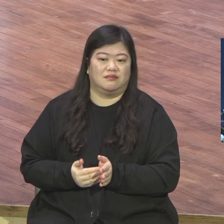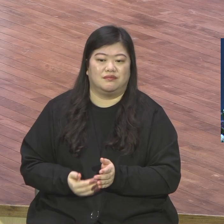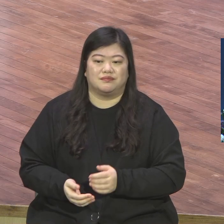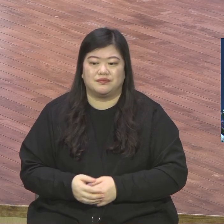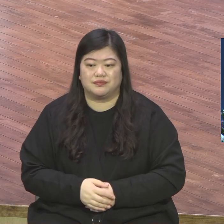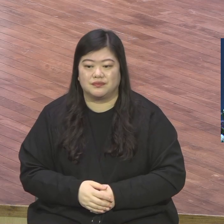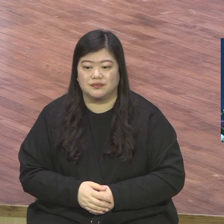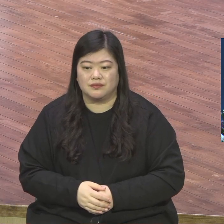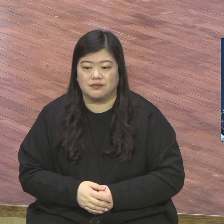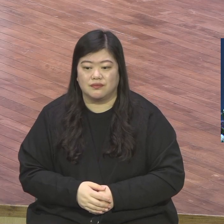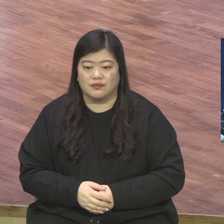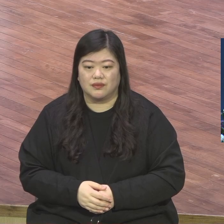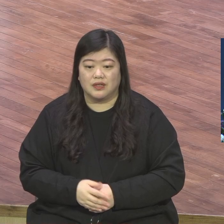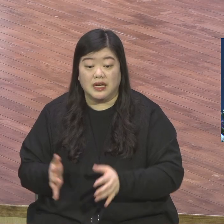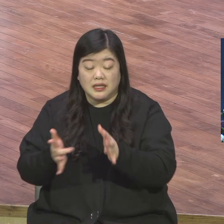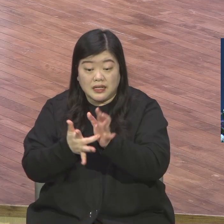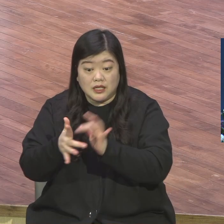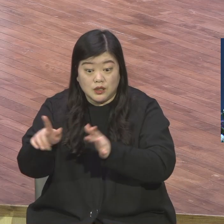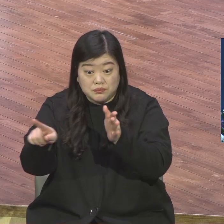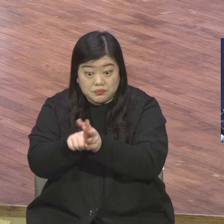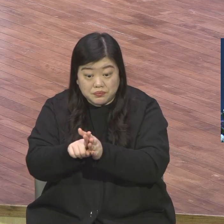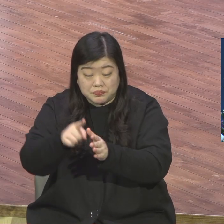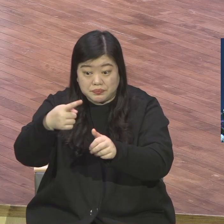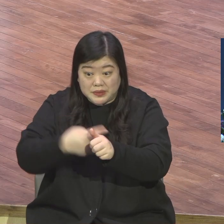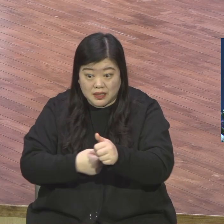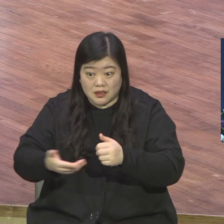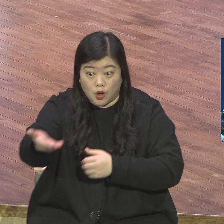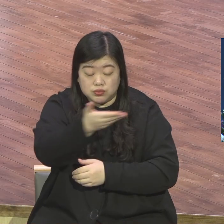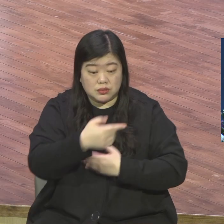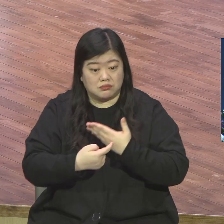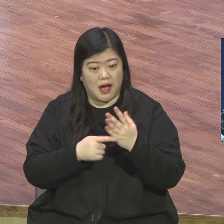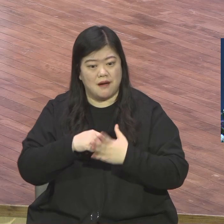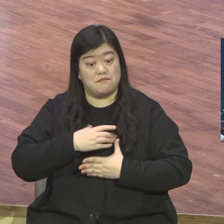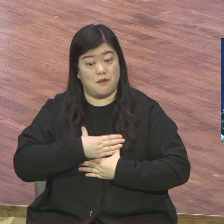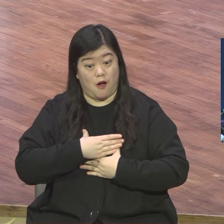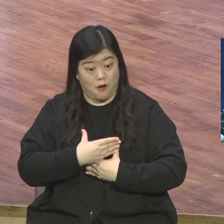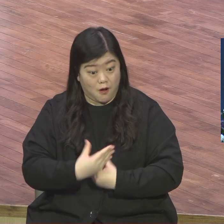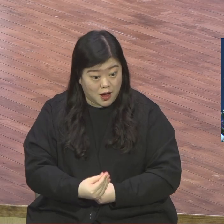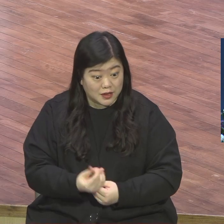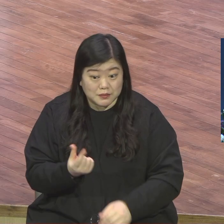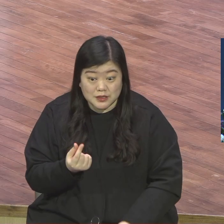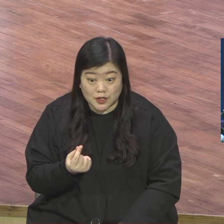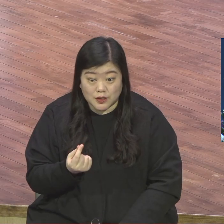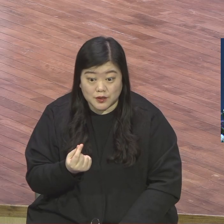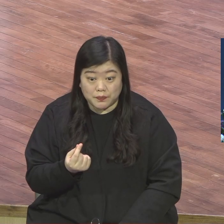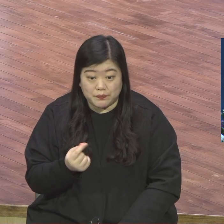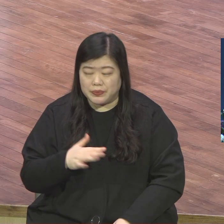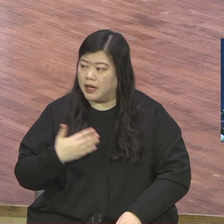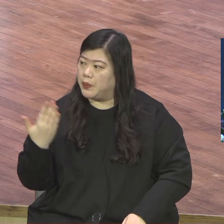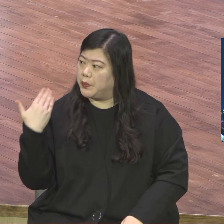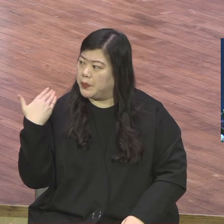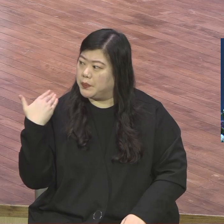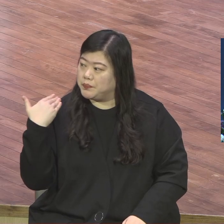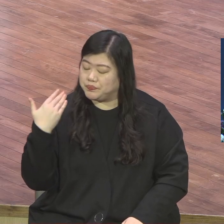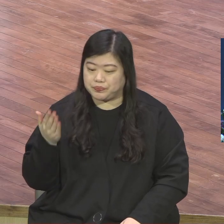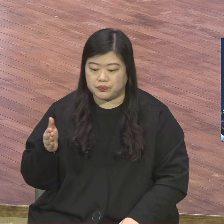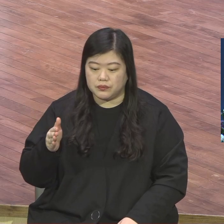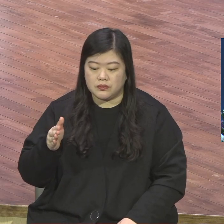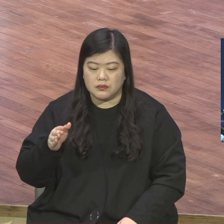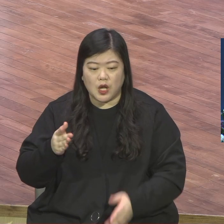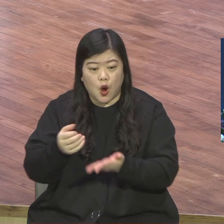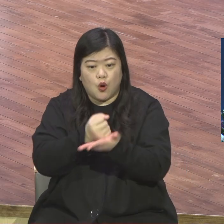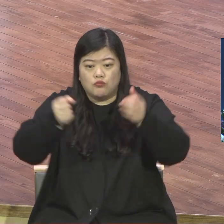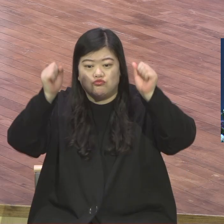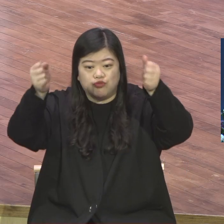주어지는 축복이 평안해요. 이번 주도 우리 무속인 전도팀들 대단해요. 장서희 무속인 돌아와 지금 2부 예배 드리고 있어요.